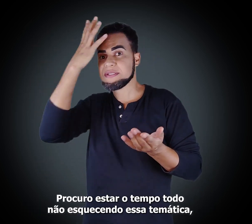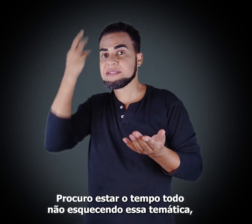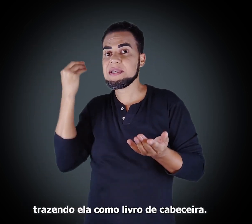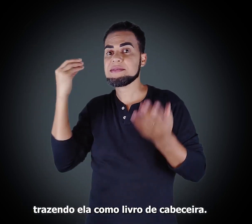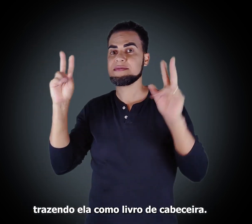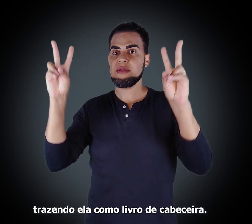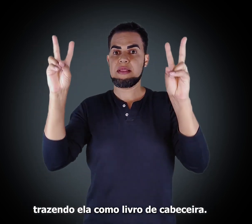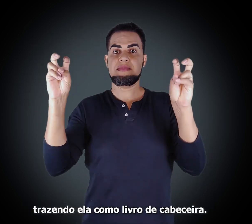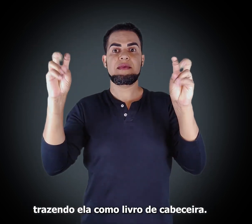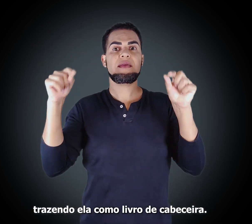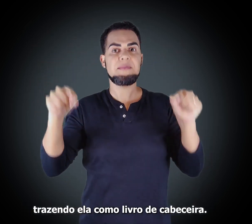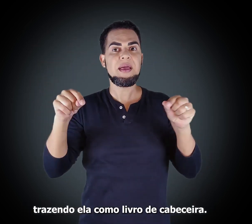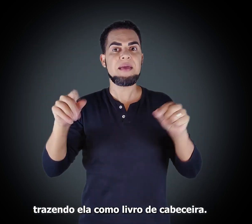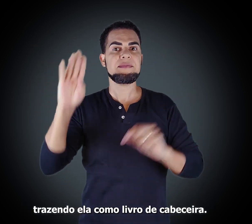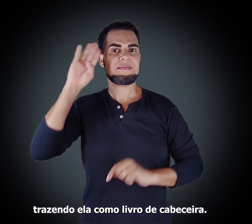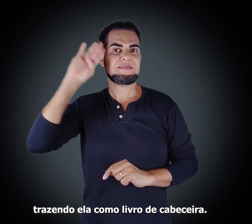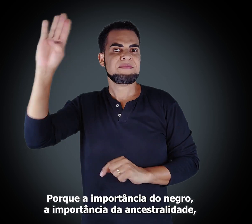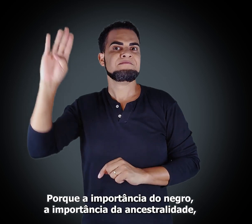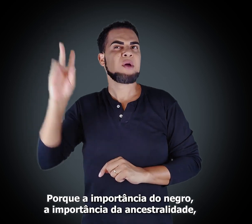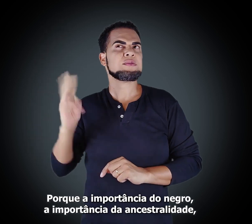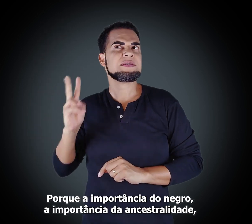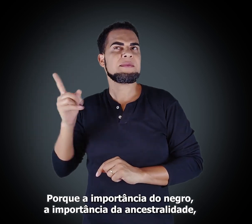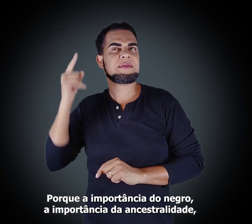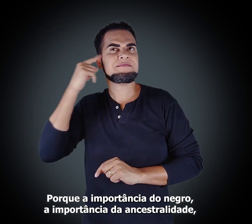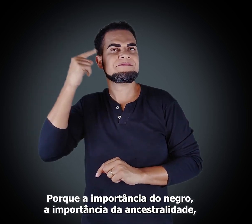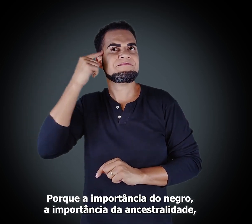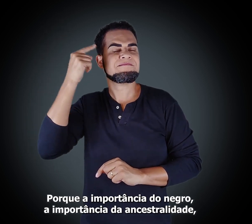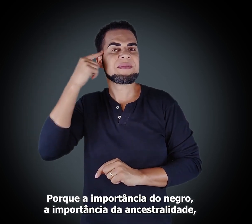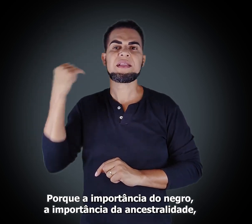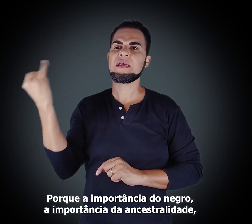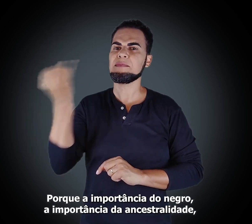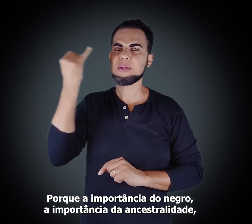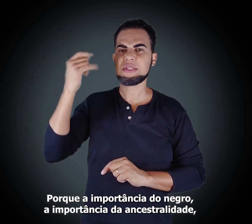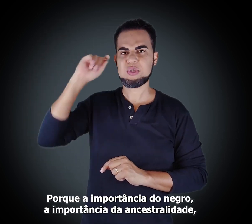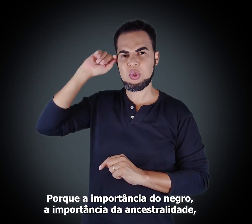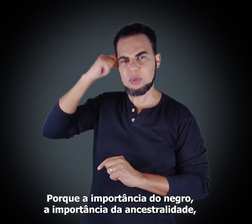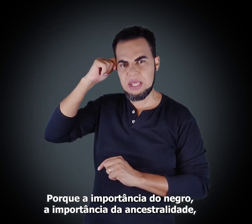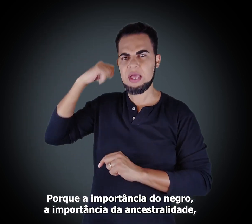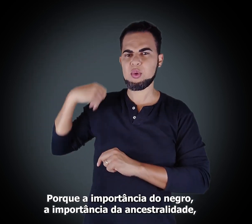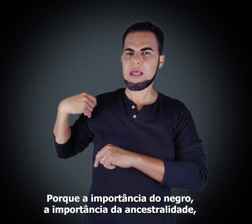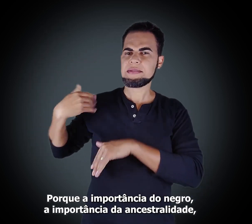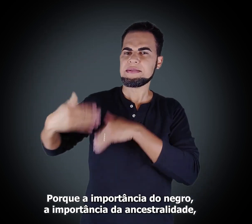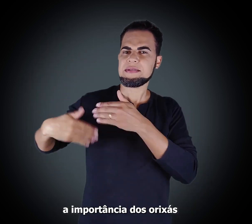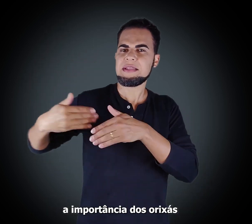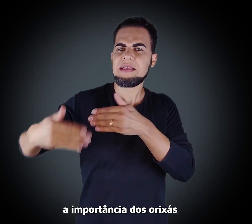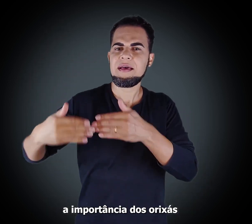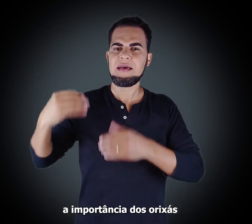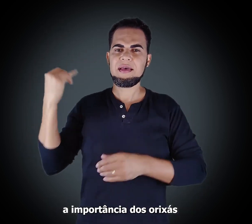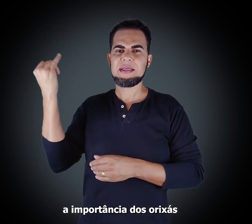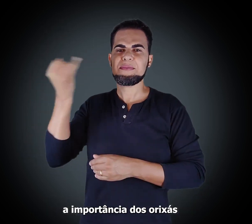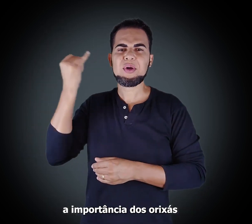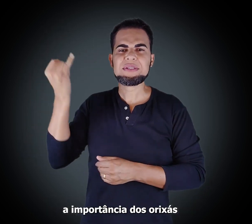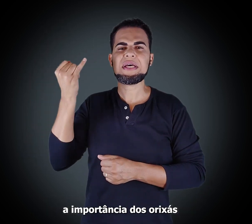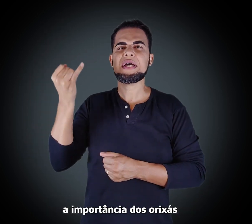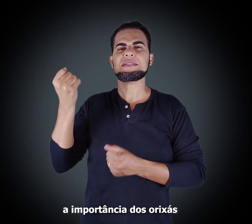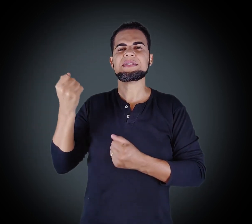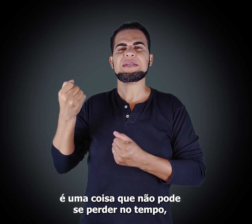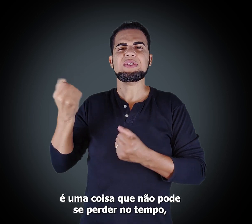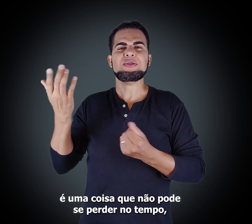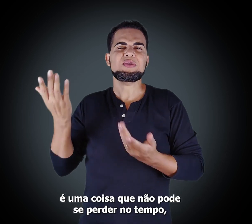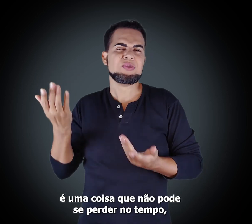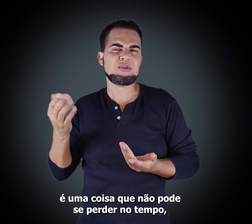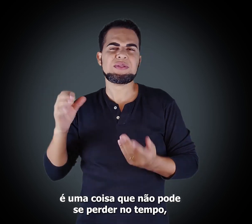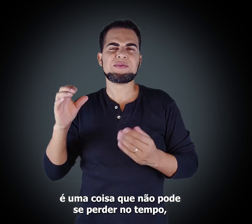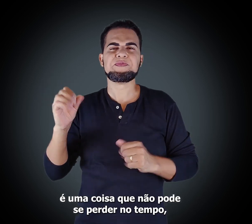essa temática, trazendo ela como um livro de cabeceira, porque a importância do negro, a importância da ancestralidade, a importância dos orixás,